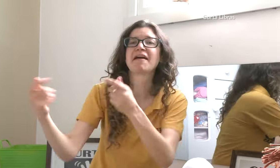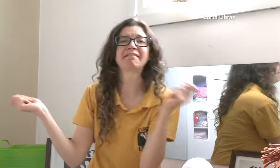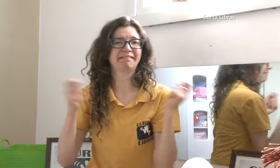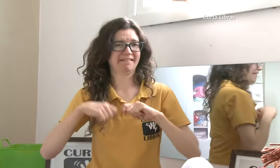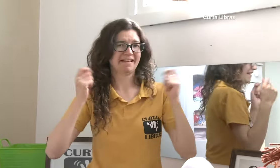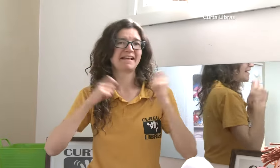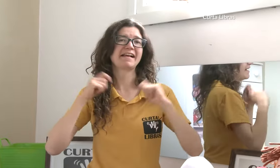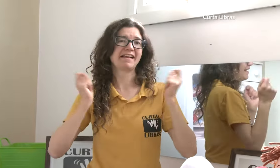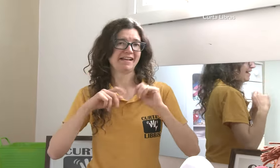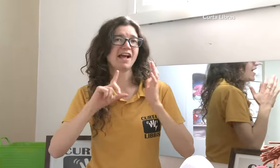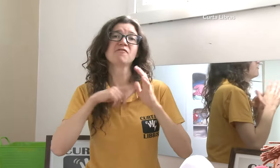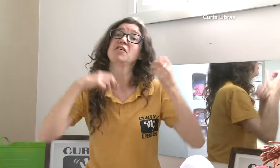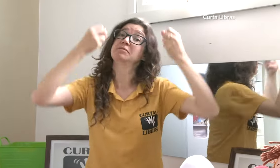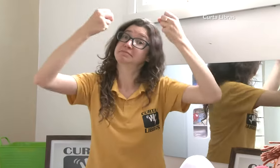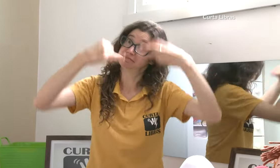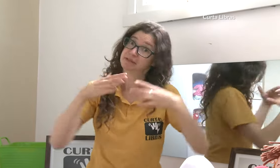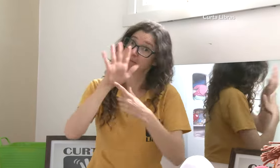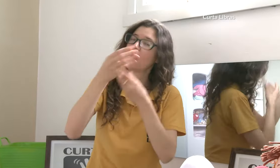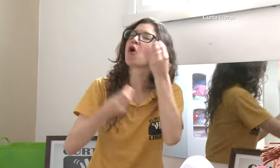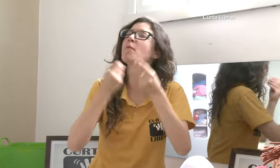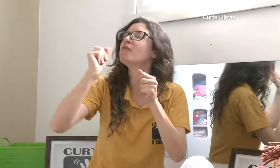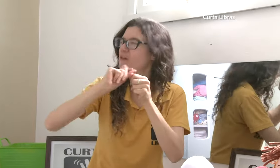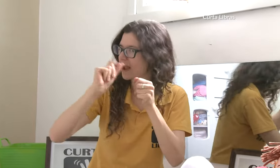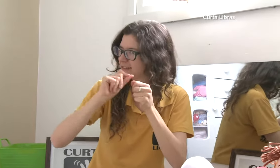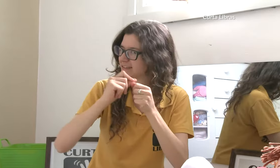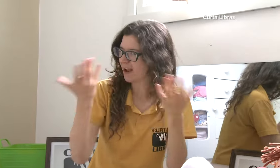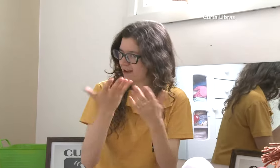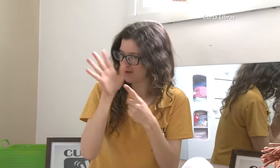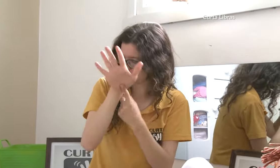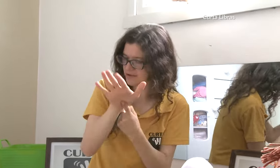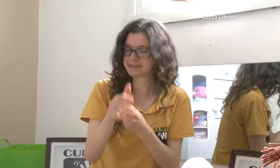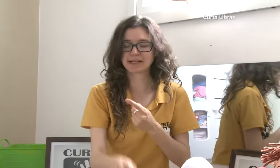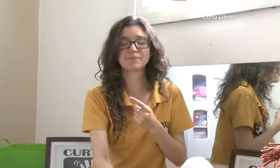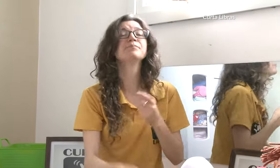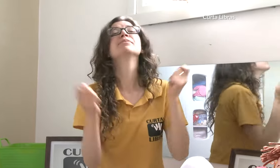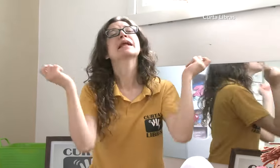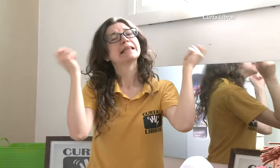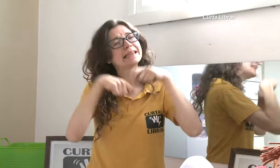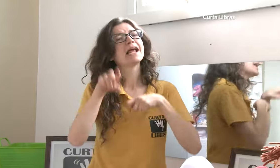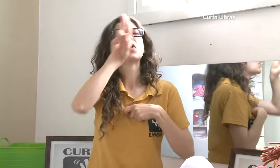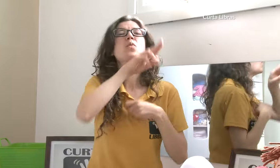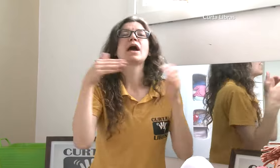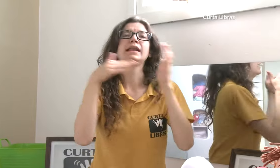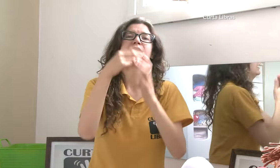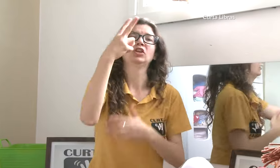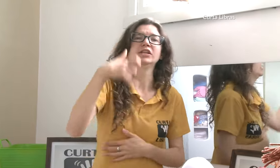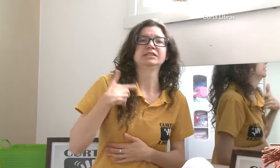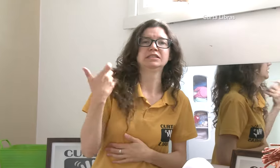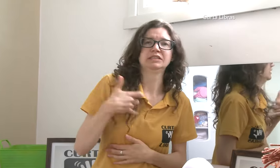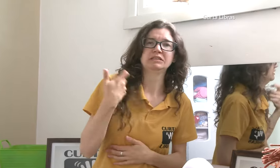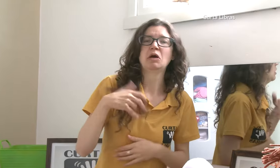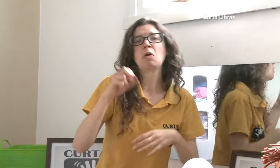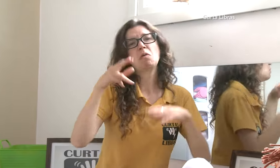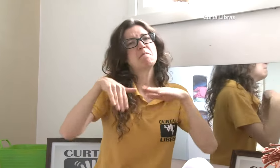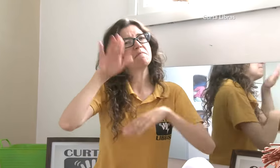a mãe pode continuar fazendo suas atividades. Agora eu vou mostrar como se usa o sling. Dá para usar até mais ou menos uns